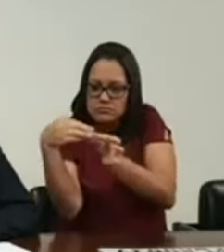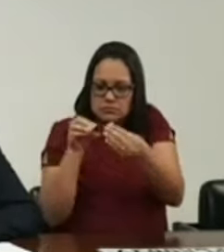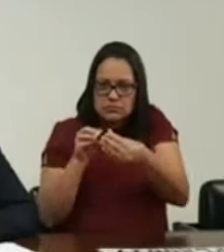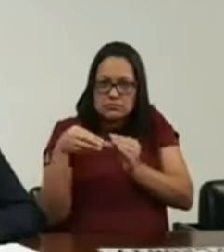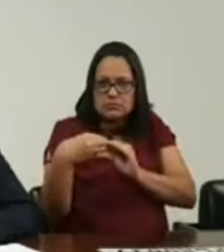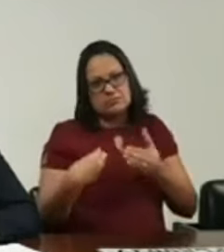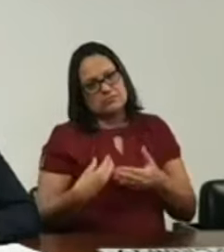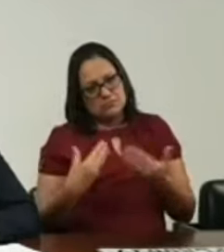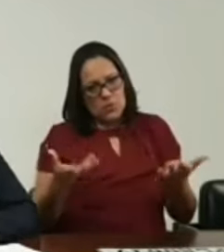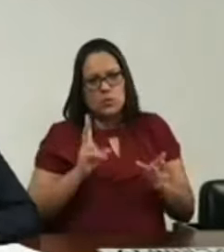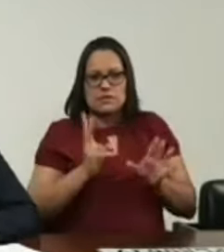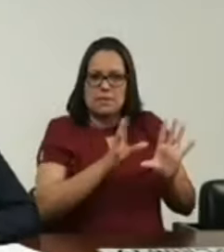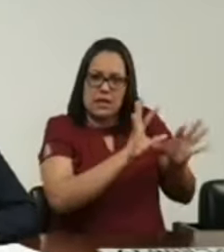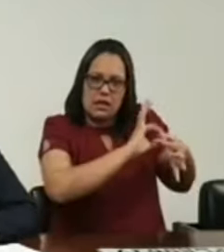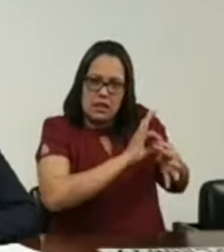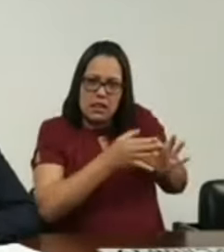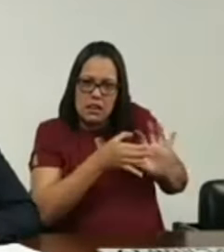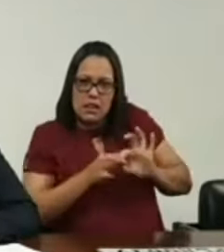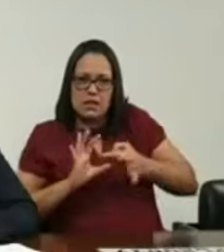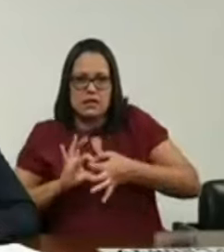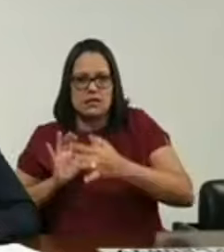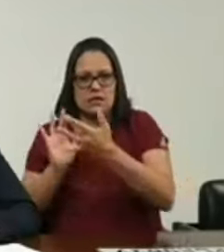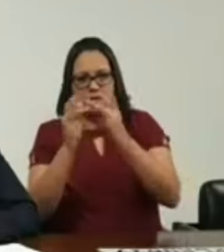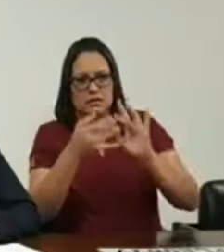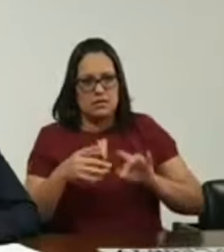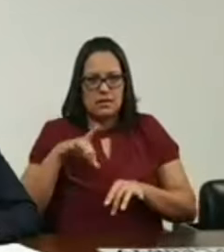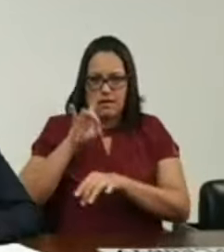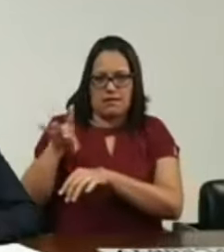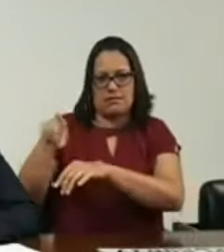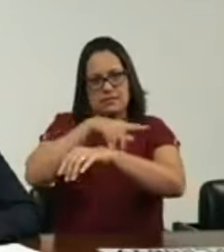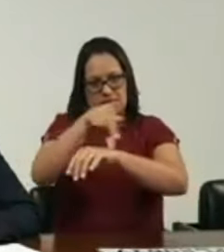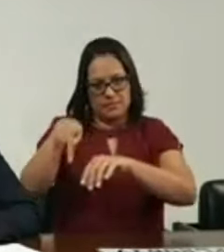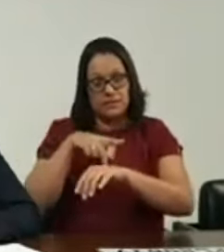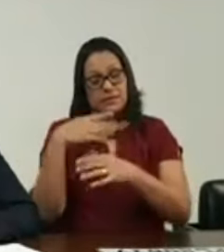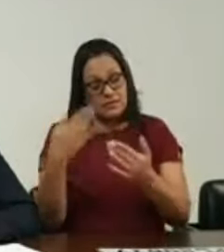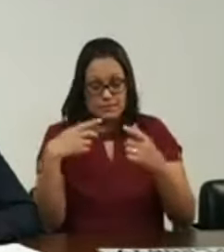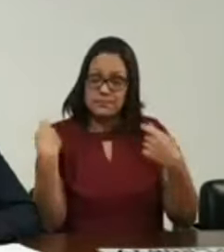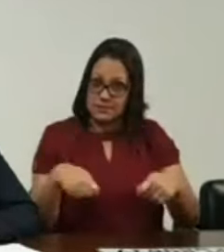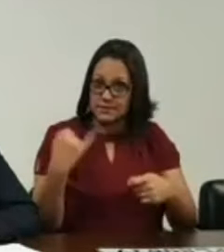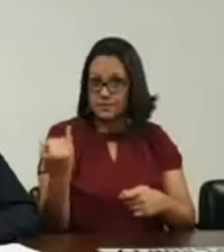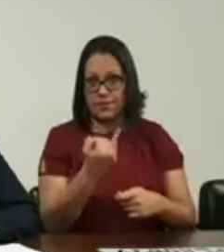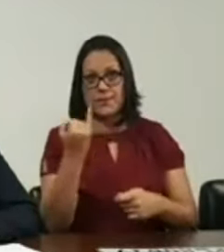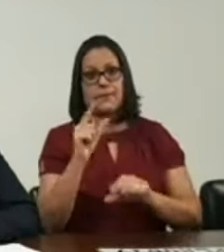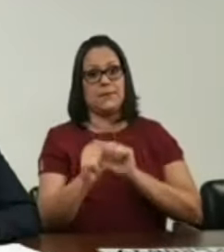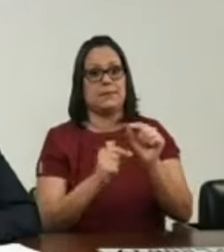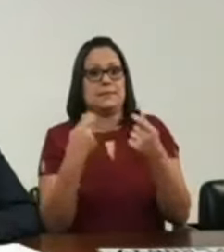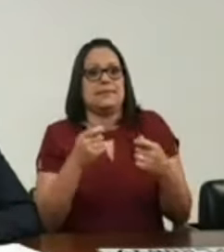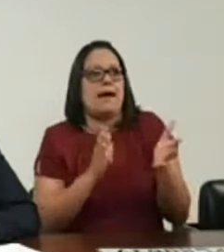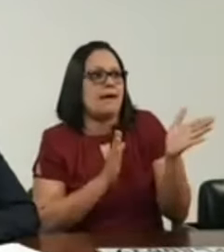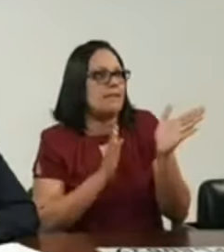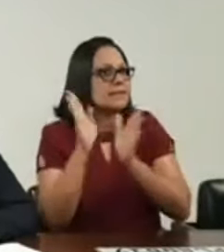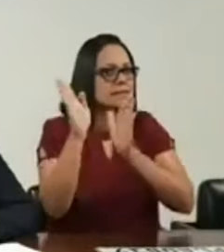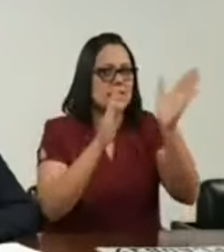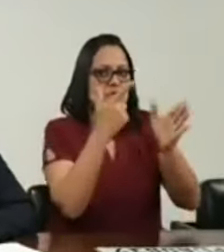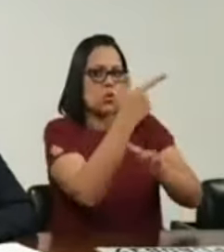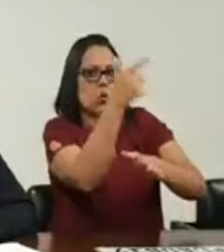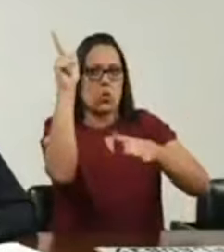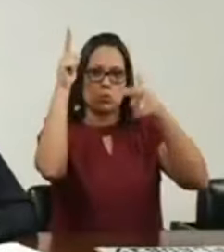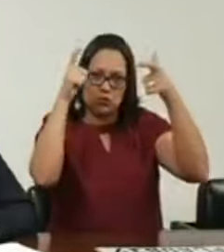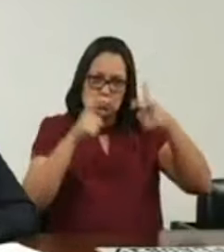uma parte daquela cadeia, para que uma parte daquela cadeia esteja em cada país, é necessário que eles tenham acesso preferencial a outros